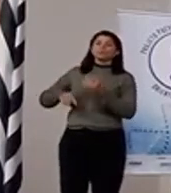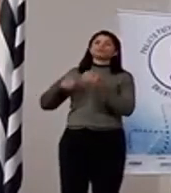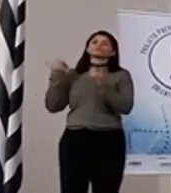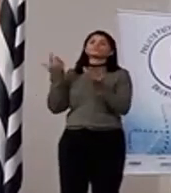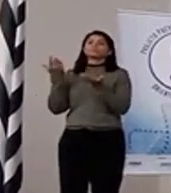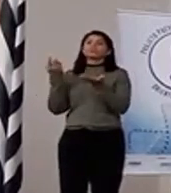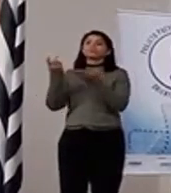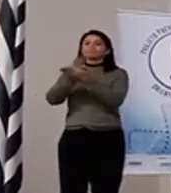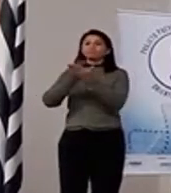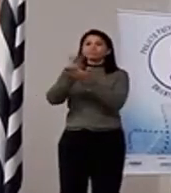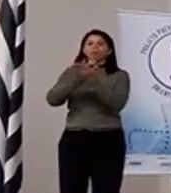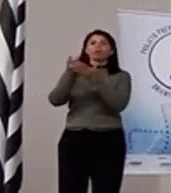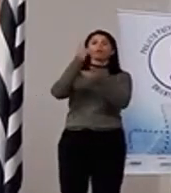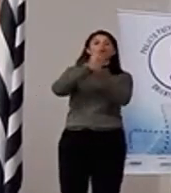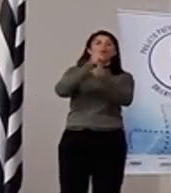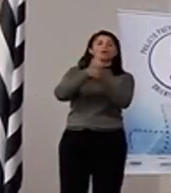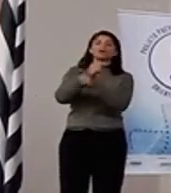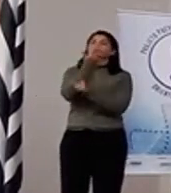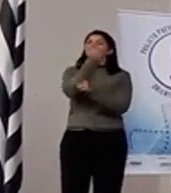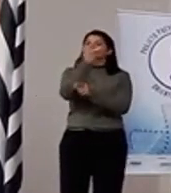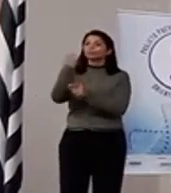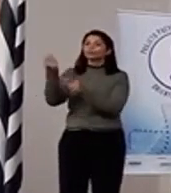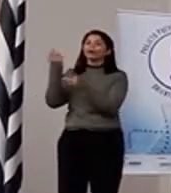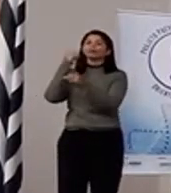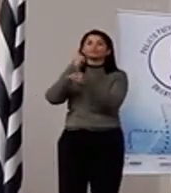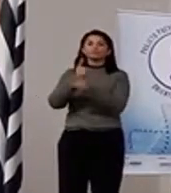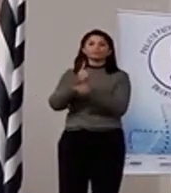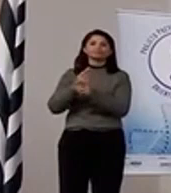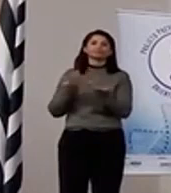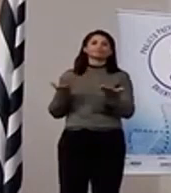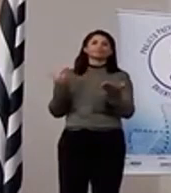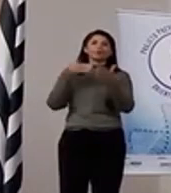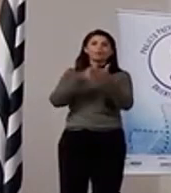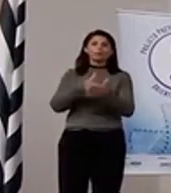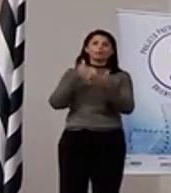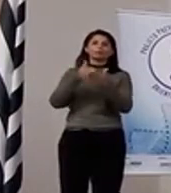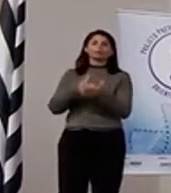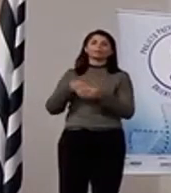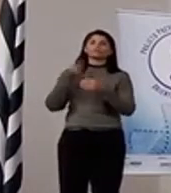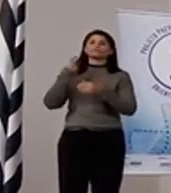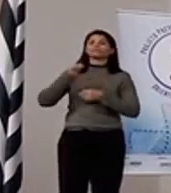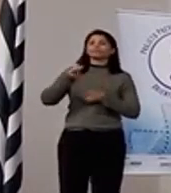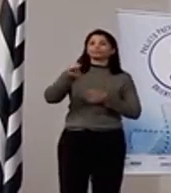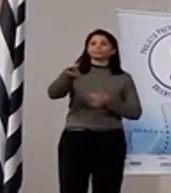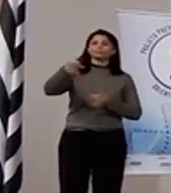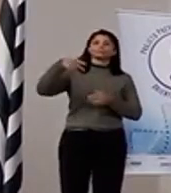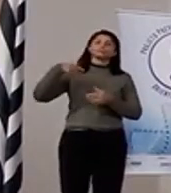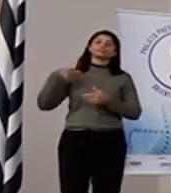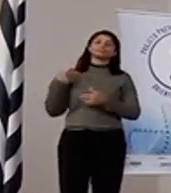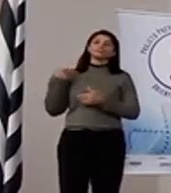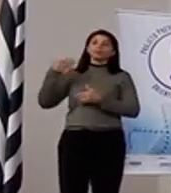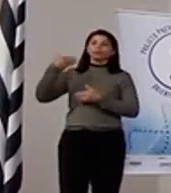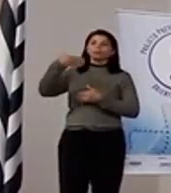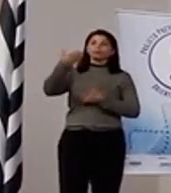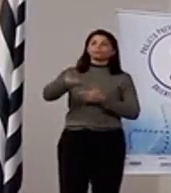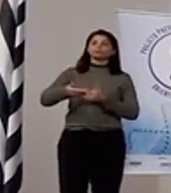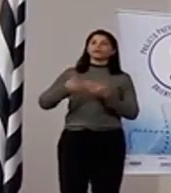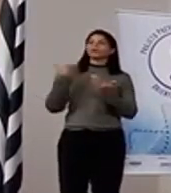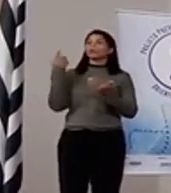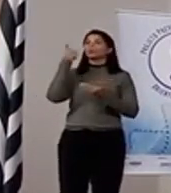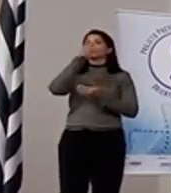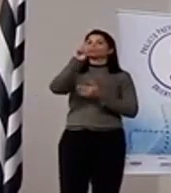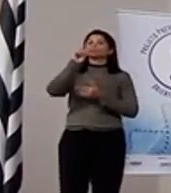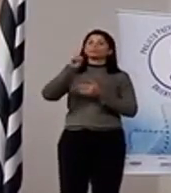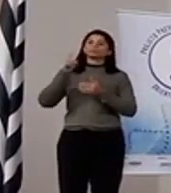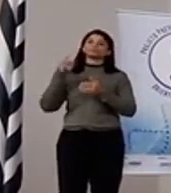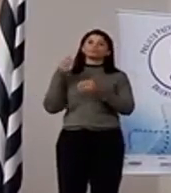diagnóstico e não tem, né, não tem. Essa caminhada é longa, às vezes, na rede pública, né, e você não consegue acessar esse serviço. Então, eu penso